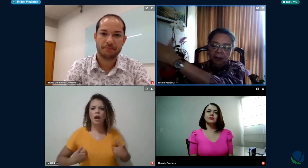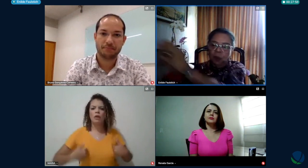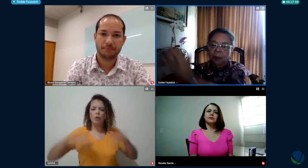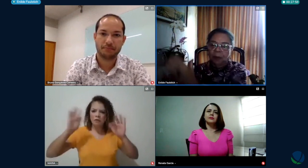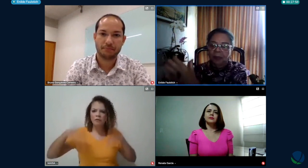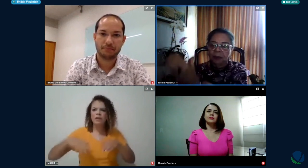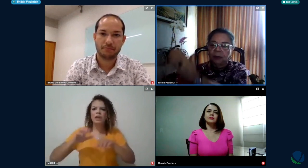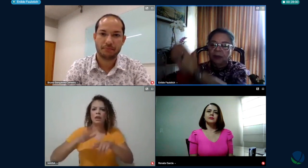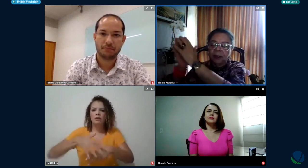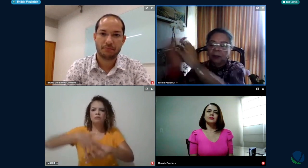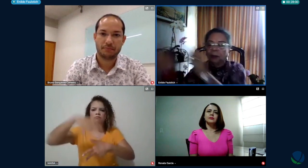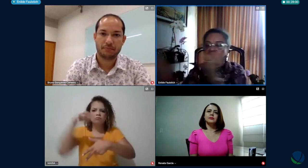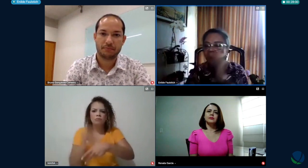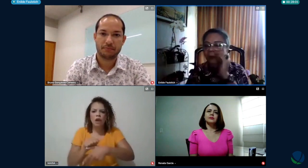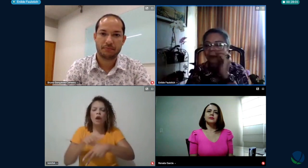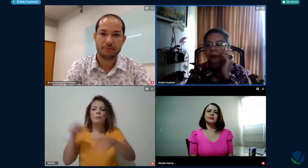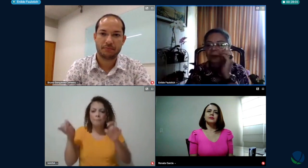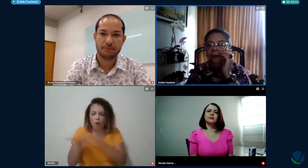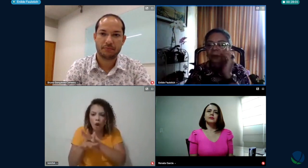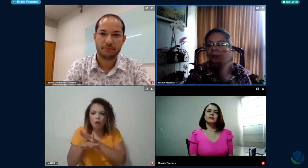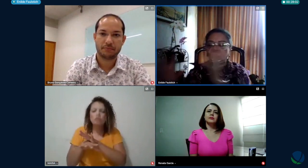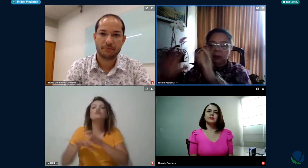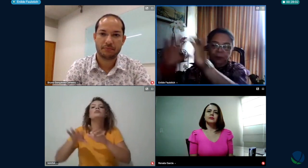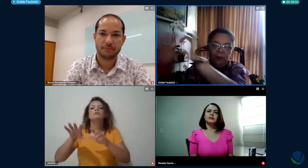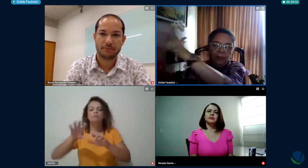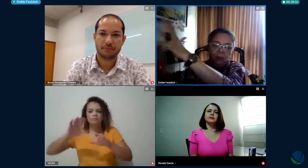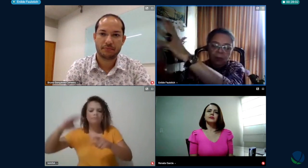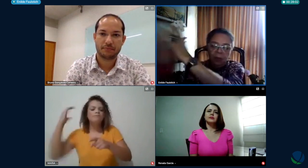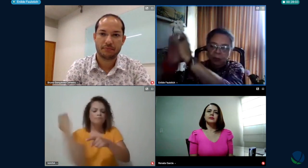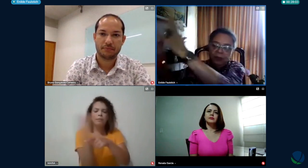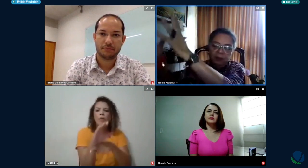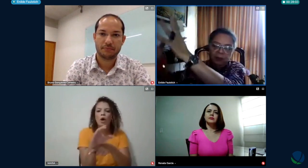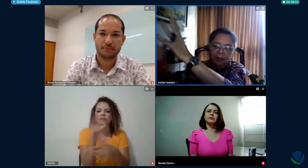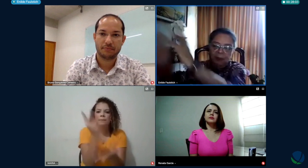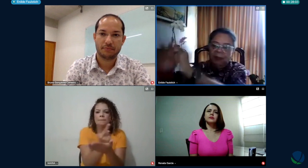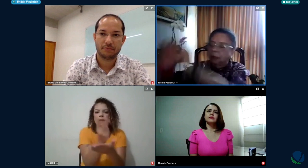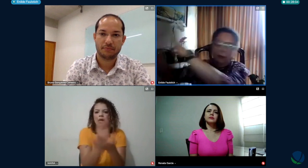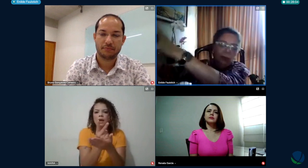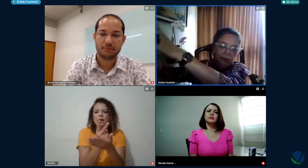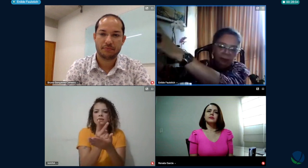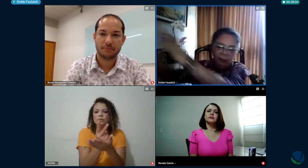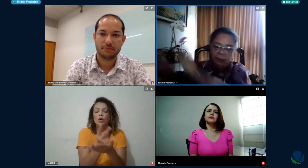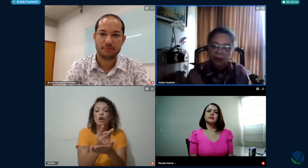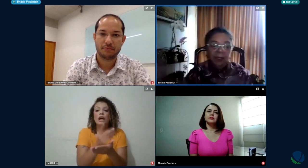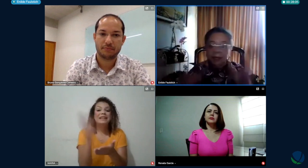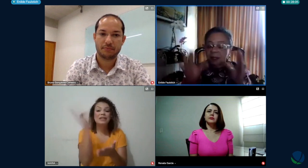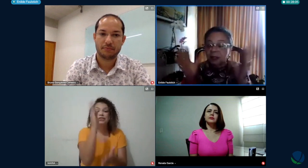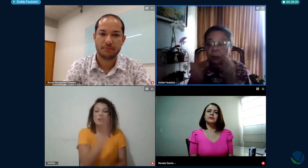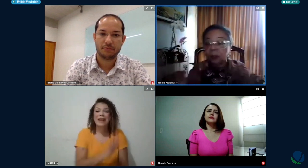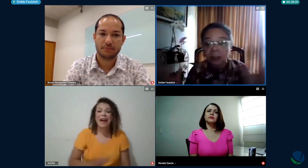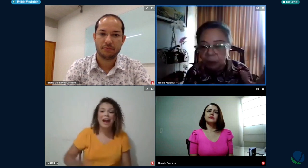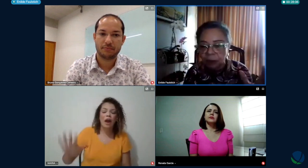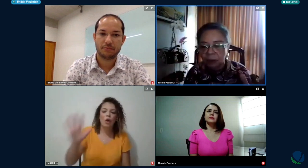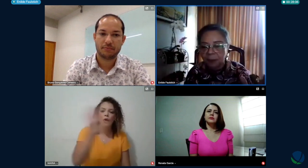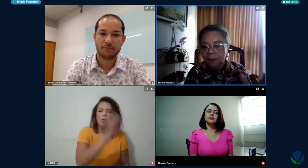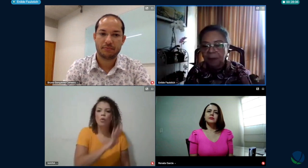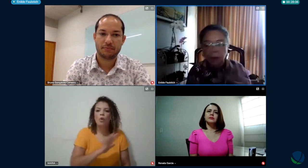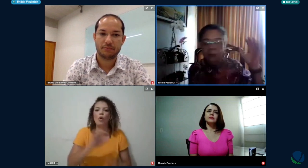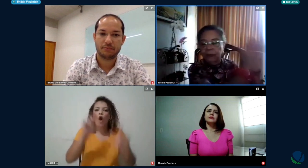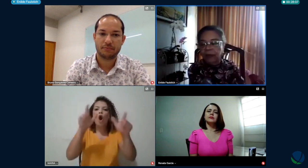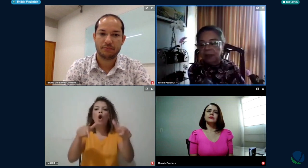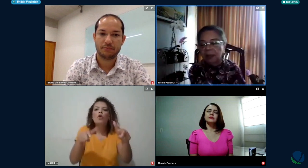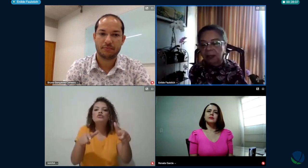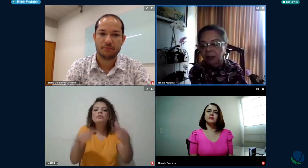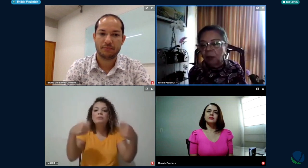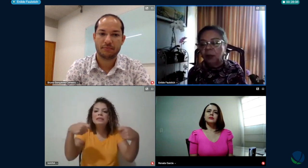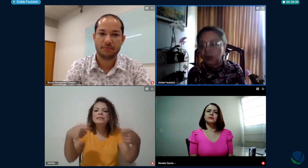põe lá do corpo humano. O outro fez, o Glaucio fez, não, já nem me lembro, outra coisa. E assim, são tantos. A